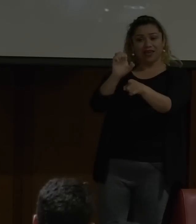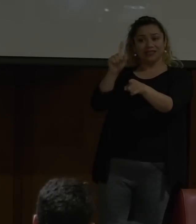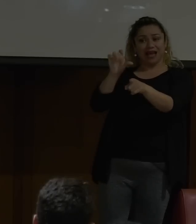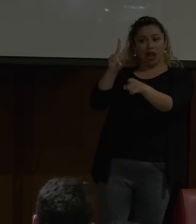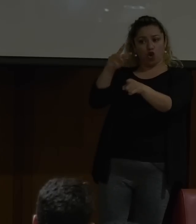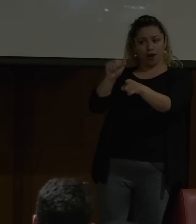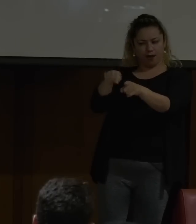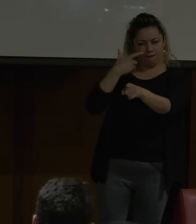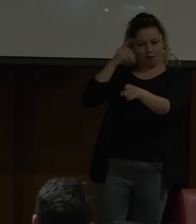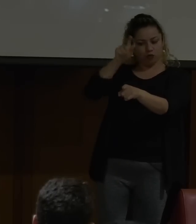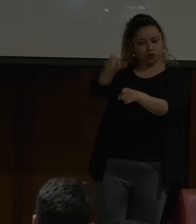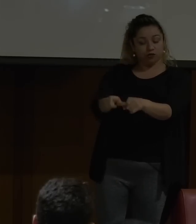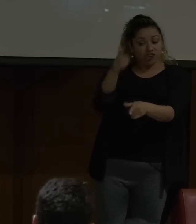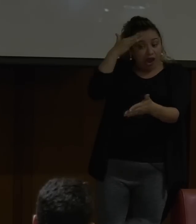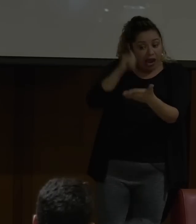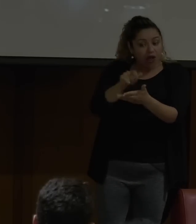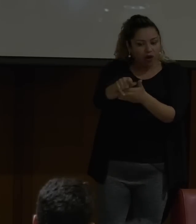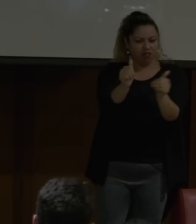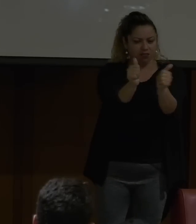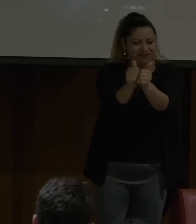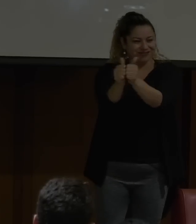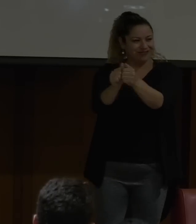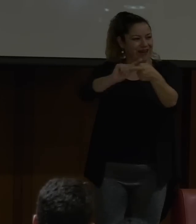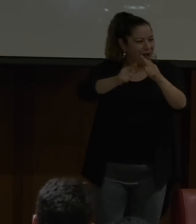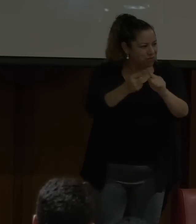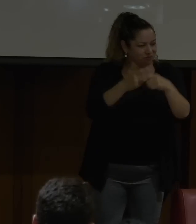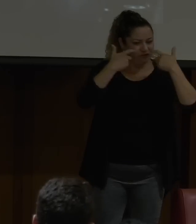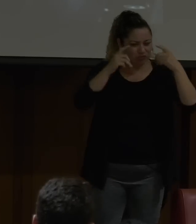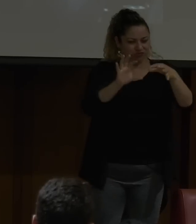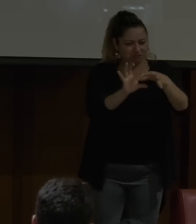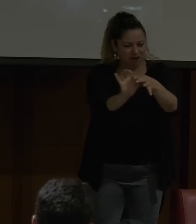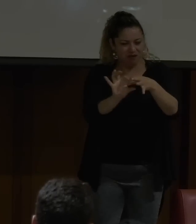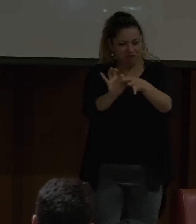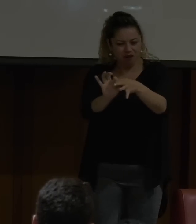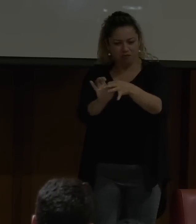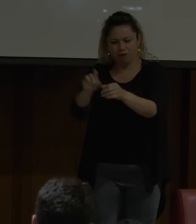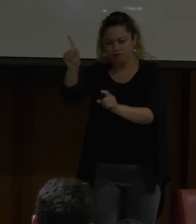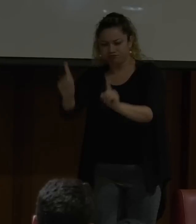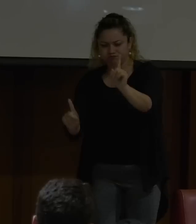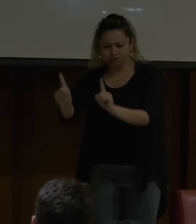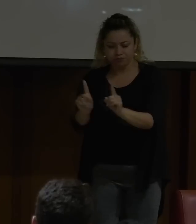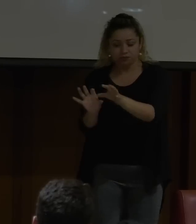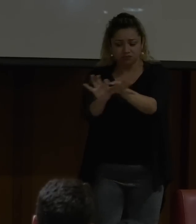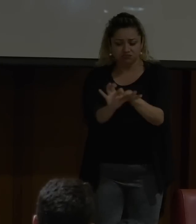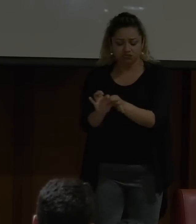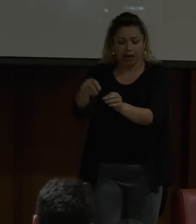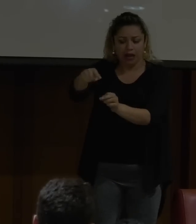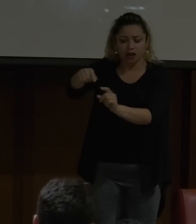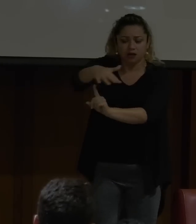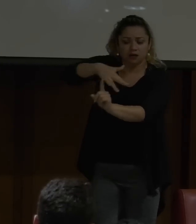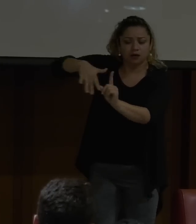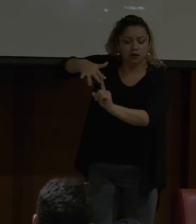sino de Lorenzo Morales, de Emiliano, de Don Toba. Escalona estuvo rodeado de